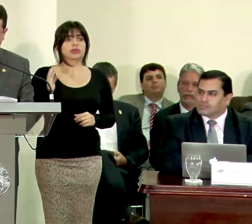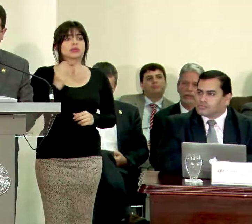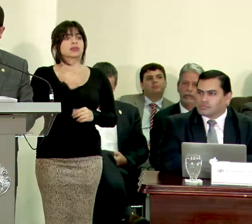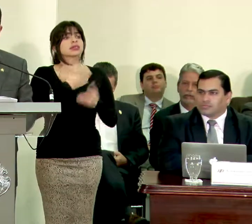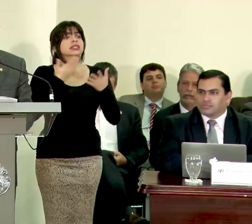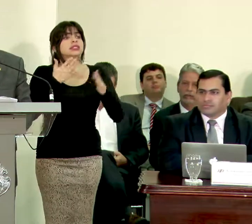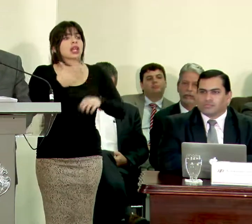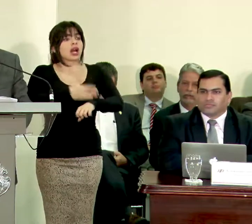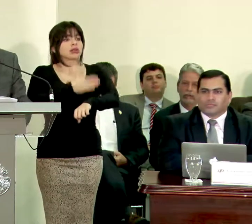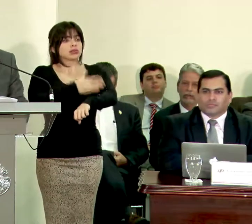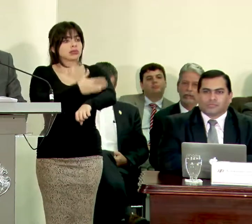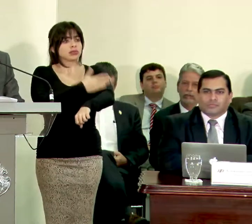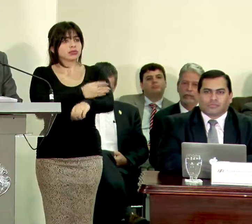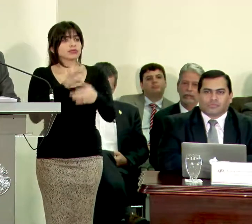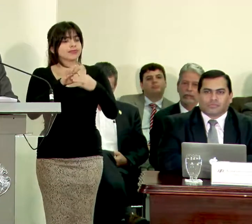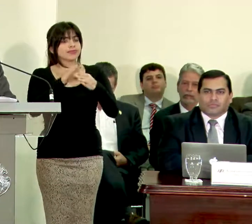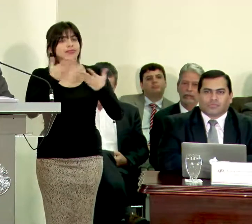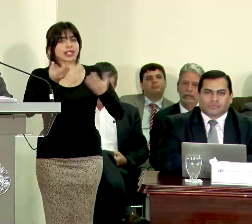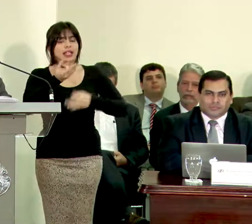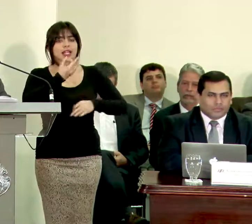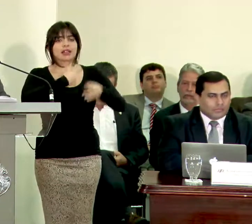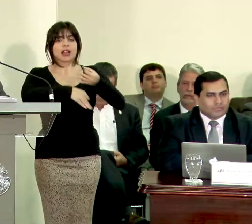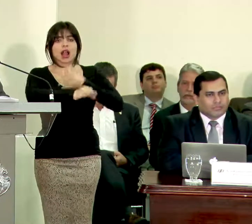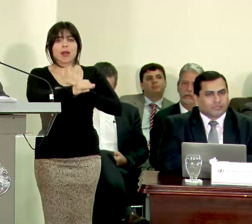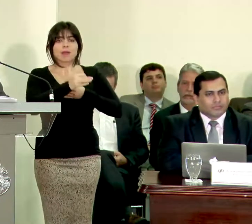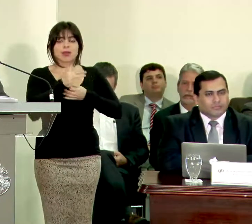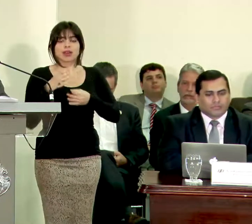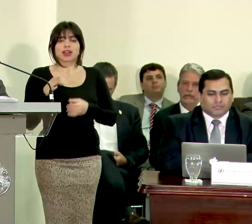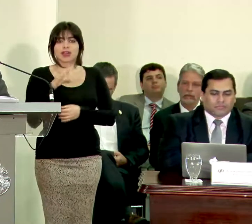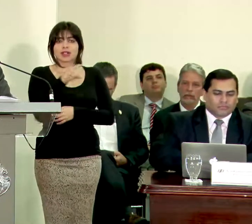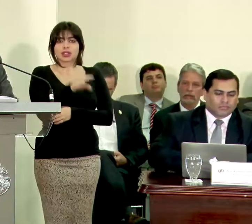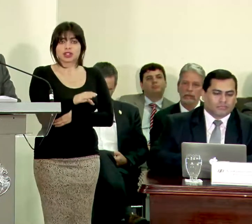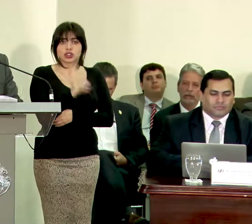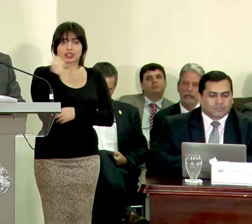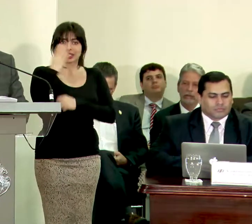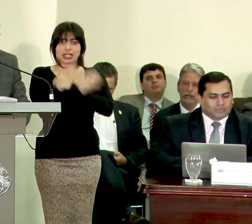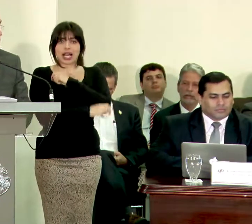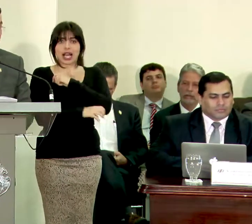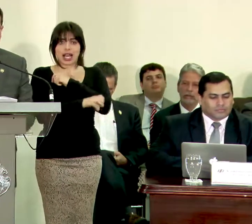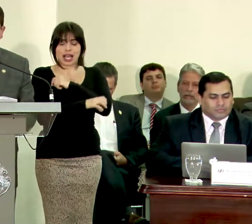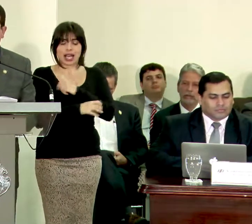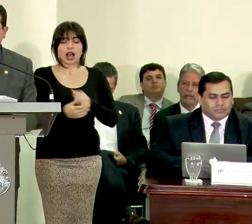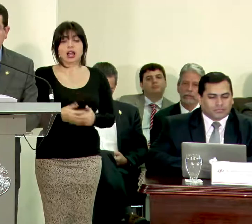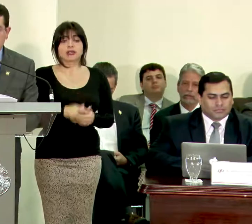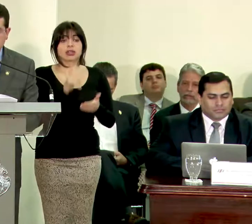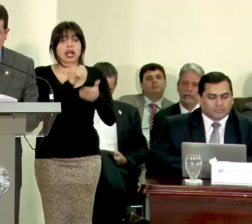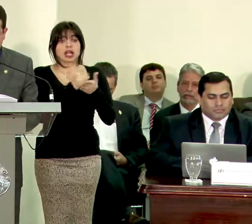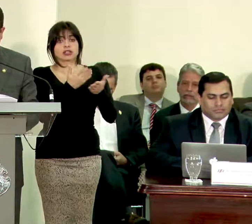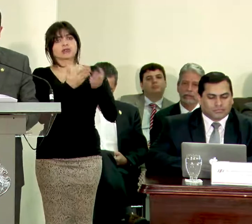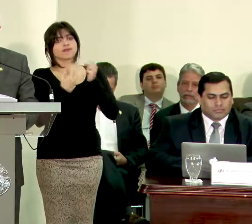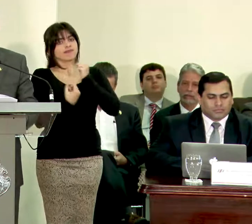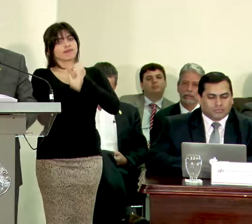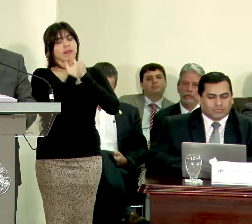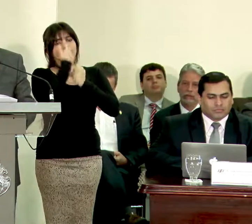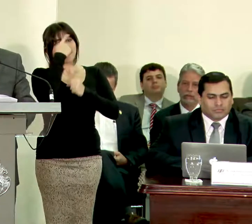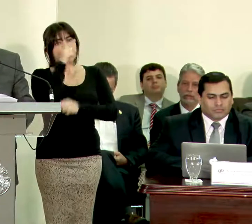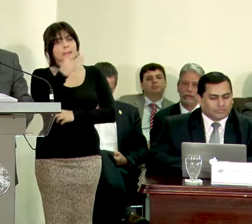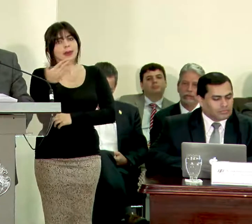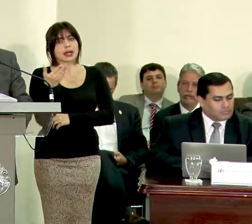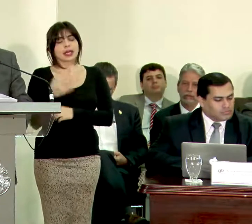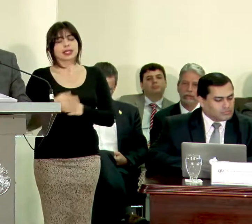tenido una mejora en los términos de intercambio de la inversión y de la inversión extranjera, lo que contribuye